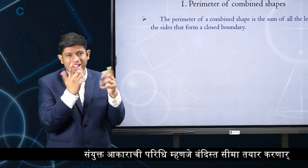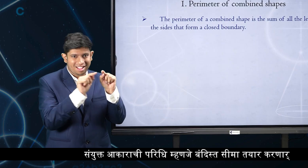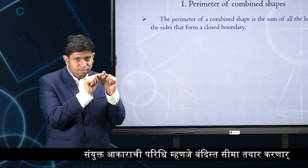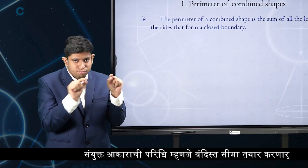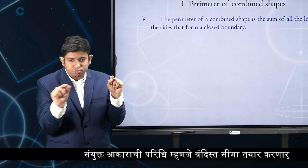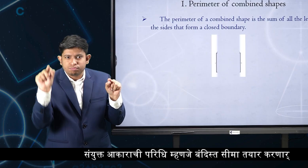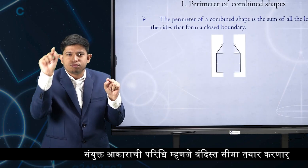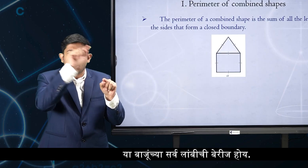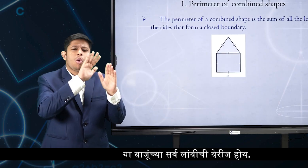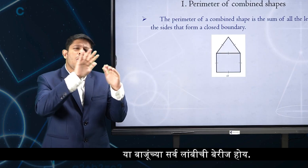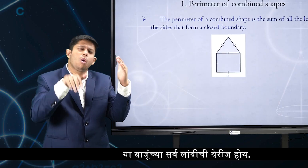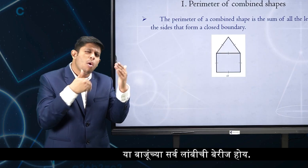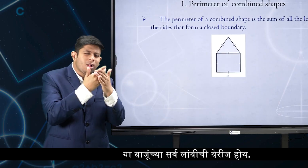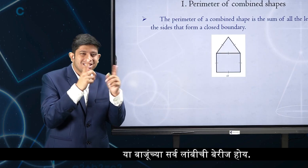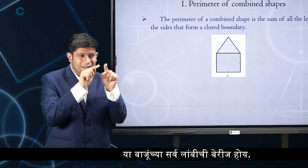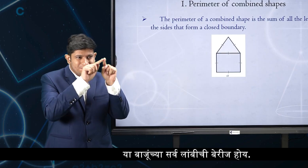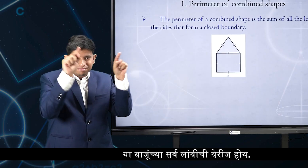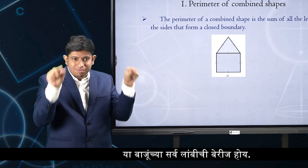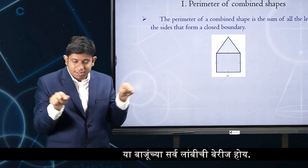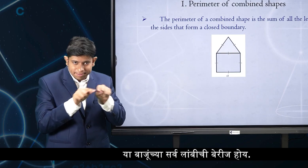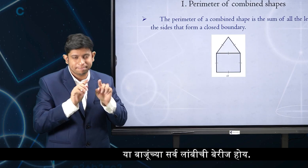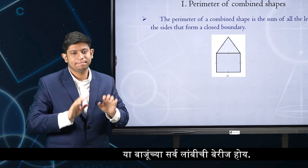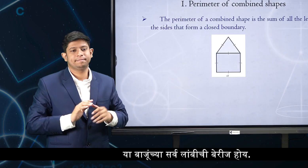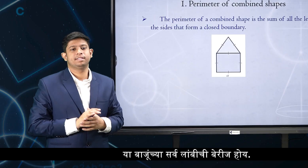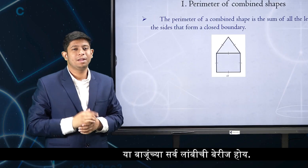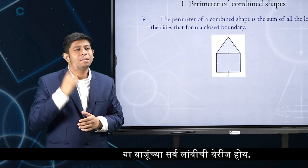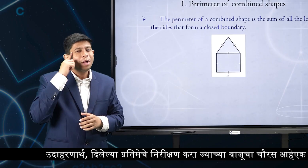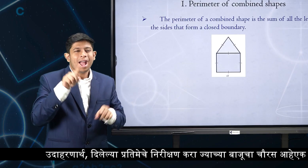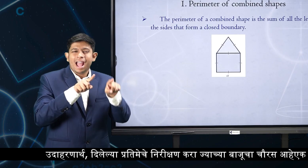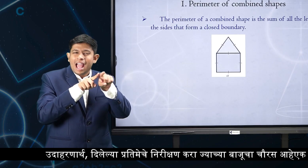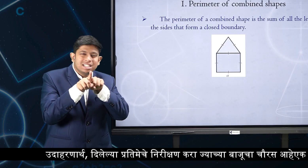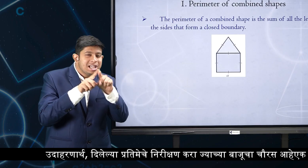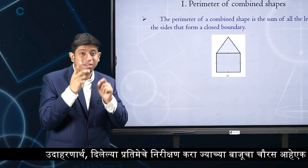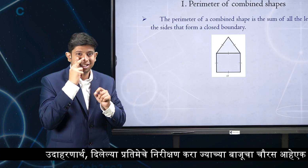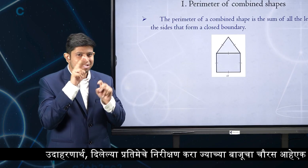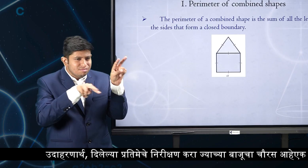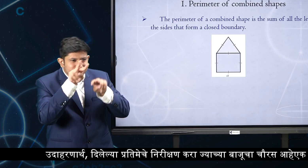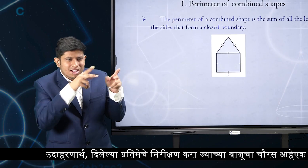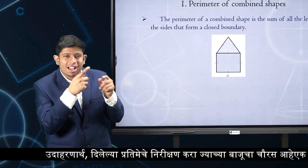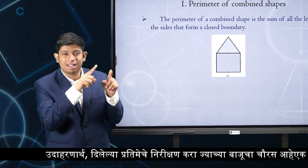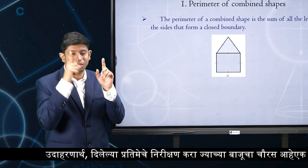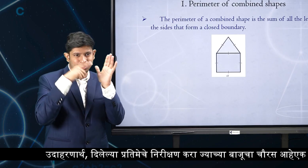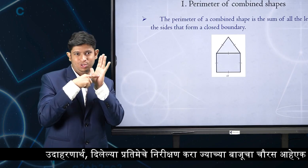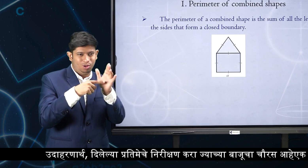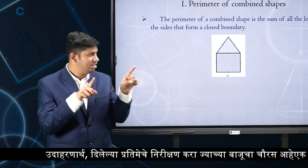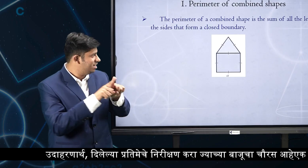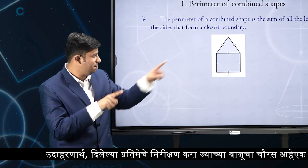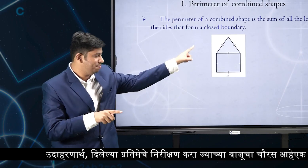तयार करणाऱ्या या बाजूंच्या सर्व लांबीची बेरीज होय. उदाहरणार्थ, दिलेल्या प्रतिमेचे निरीक्षण करा